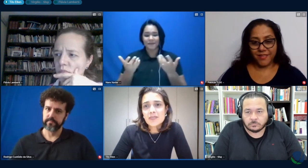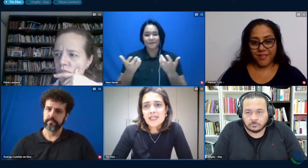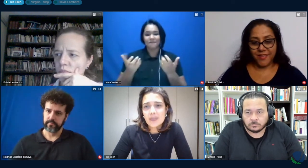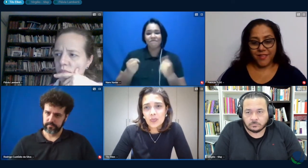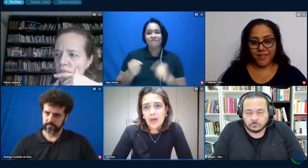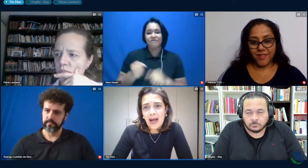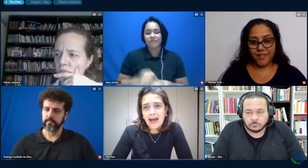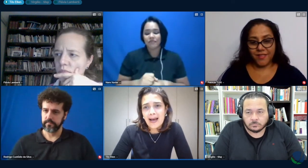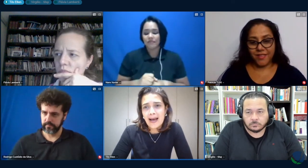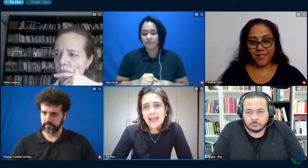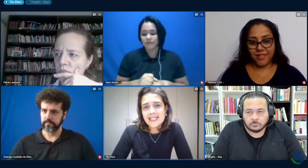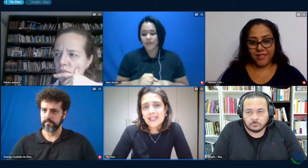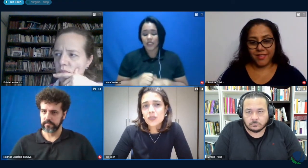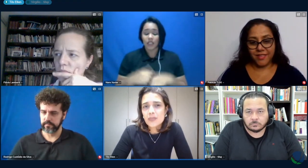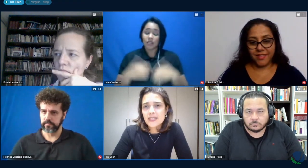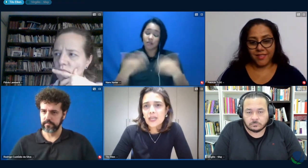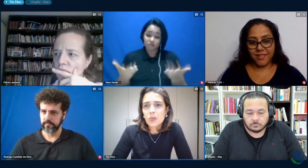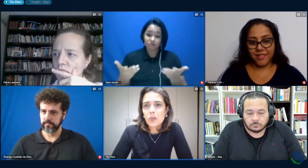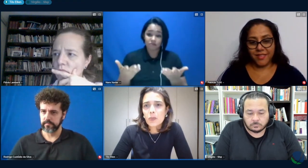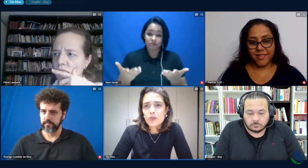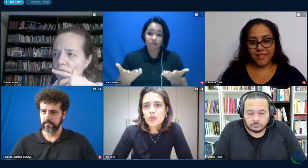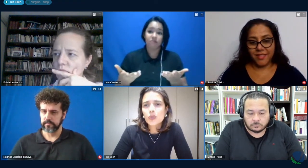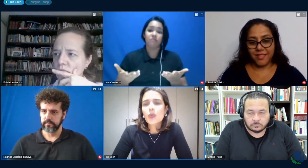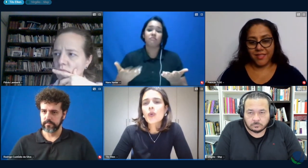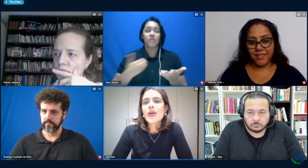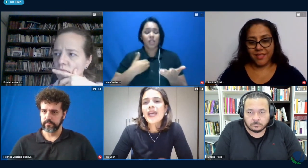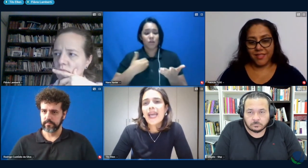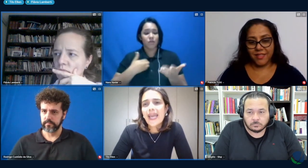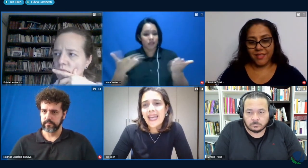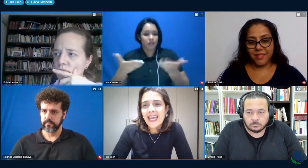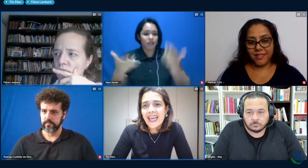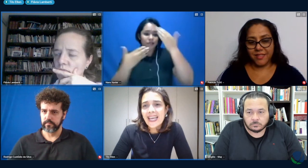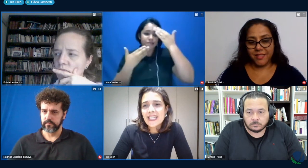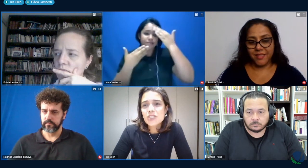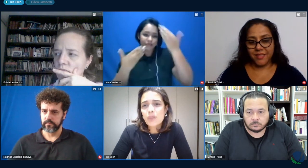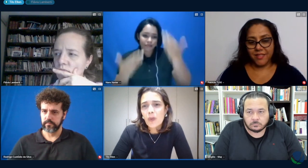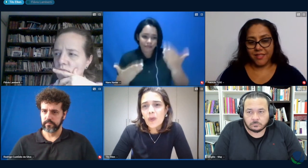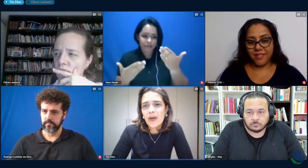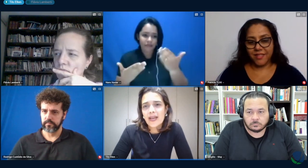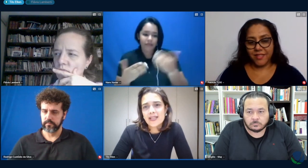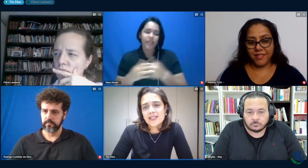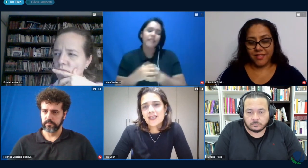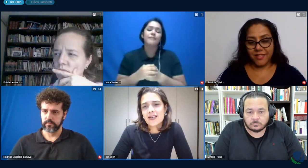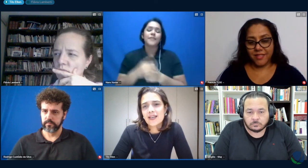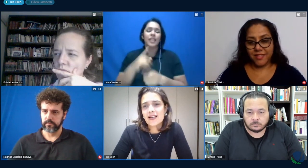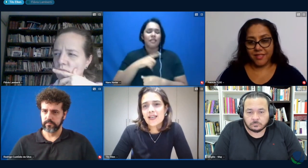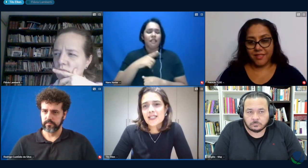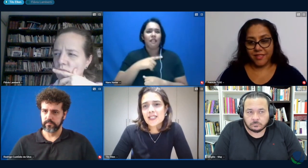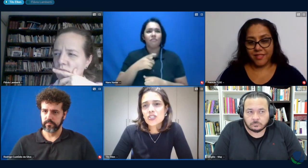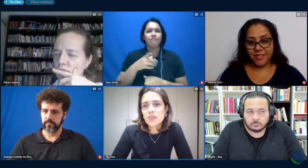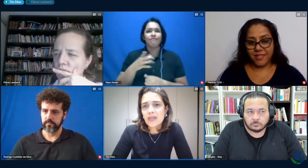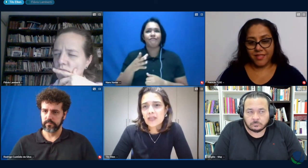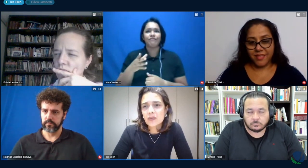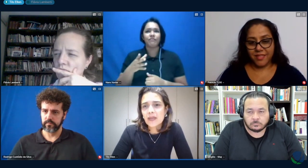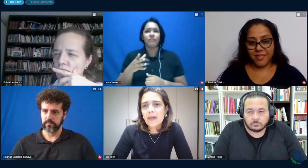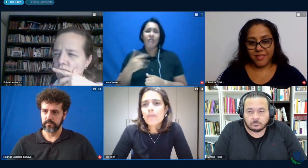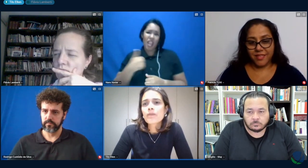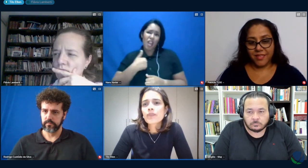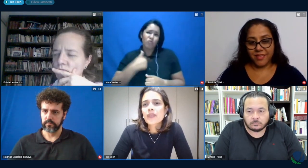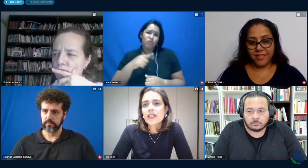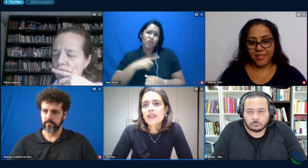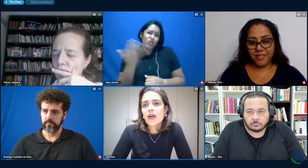talvez a escrita do mestrado me proporcionou expor esse sentimento,